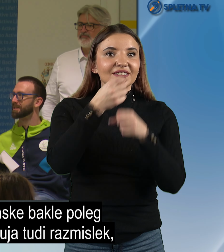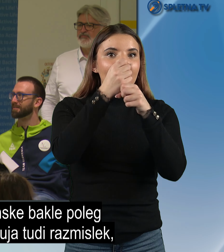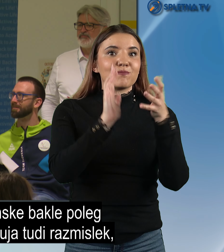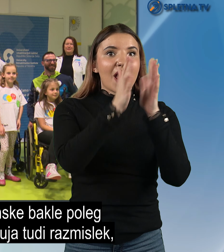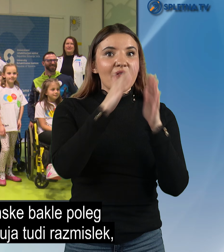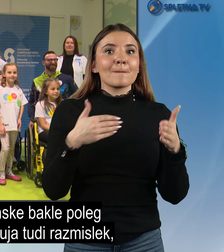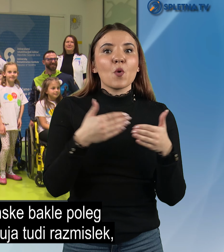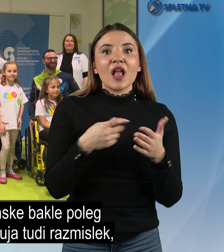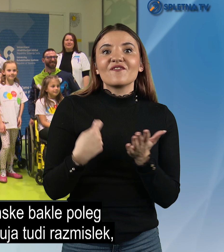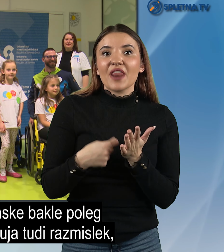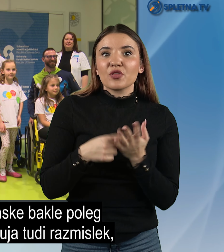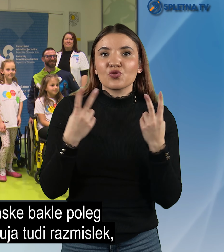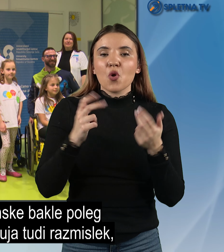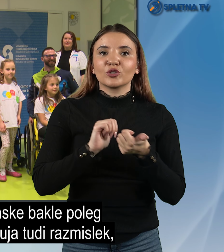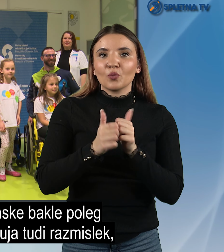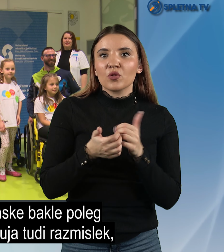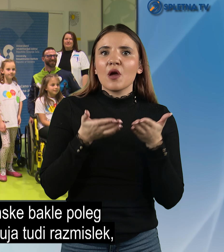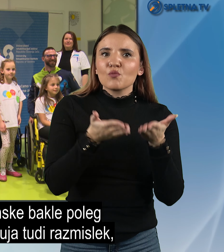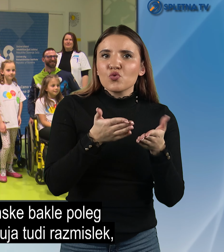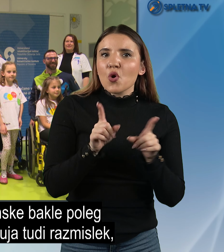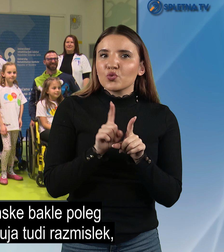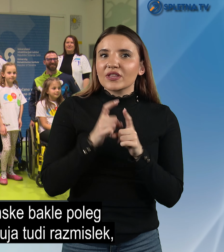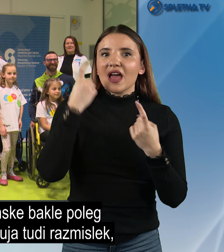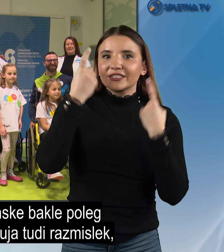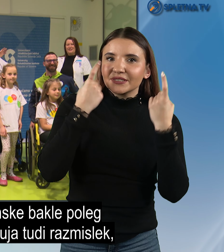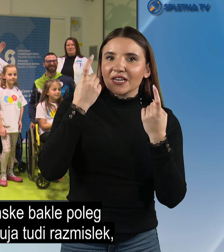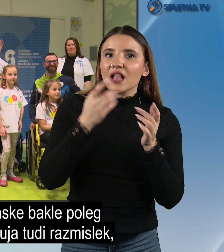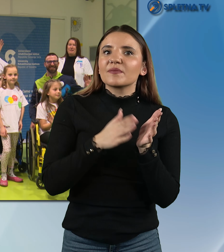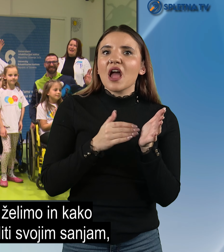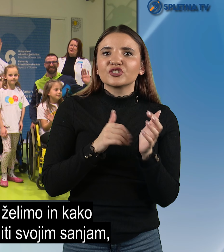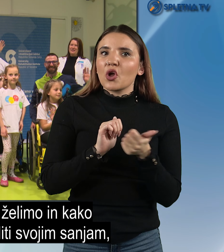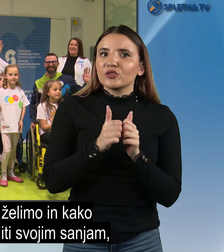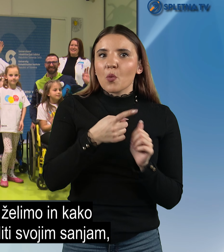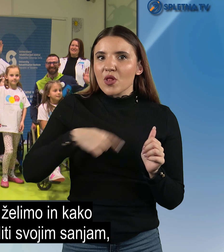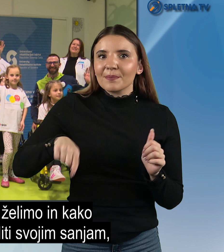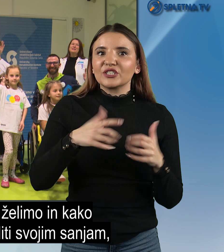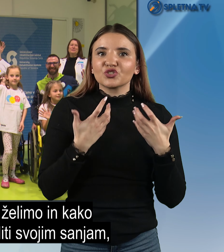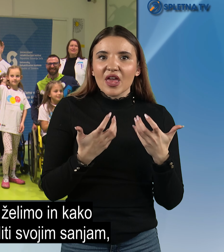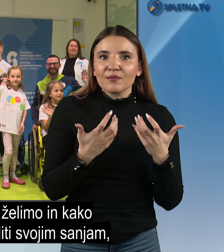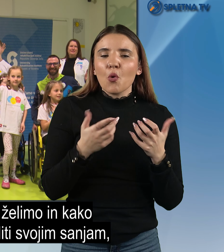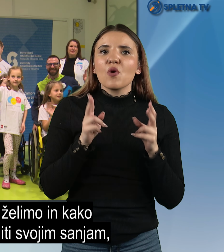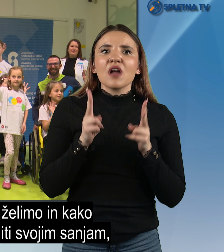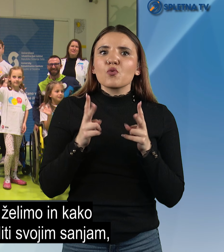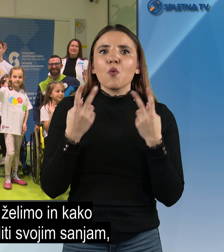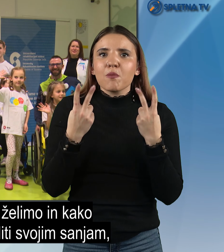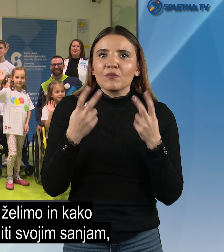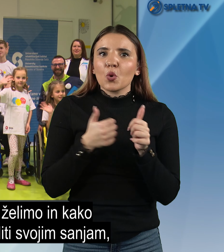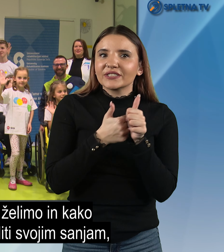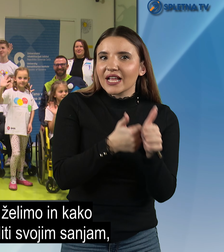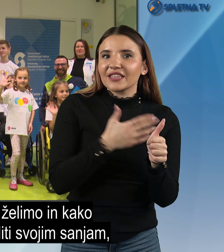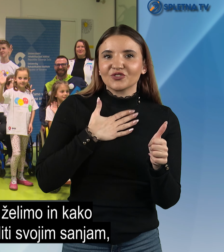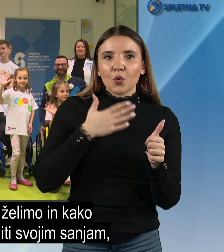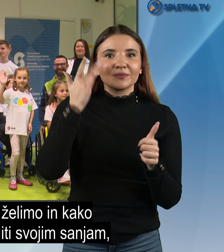Potovanje slovenske bakle poleg vrednot športa ponuja tudi razmislek, kakšen šport si želimo in kako pomembno